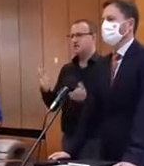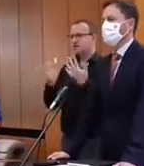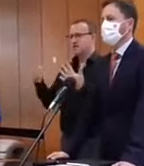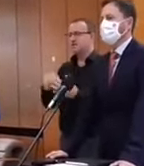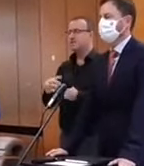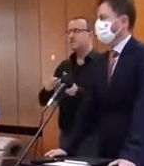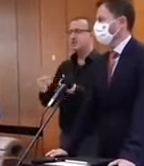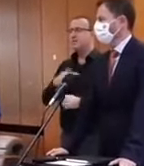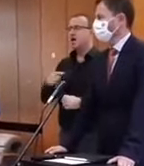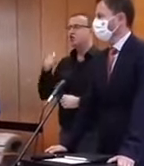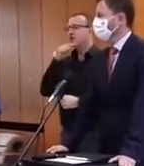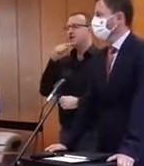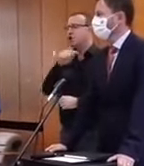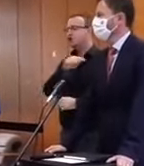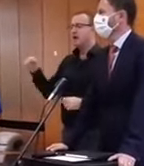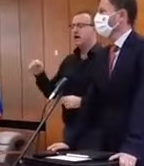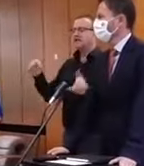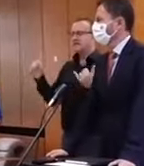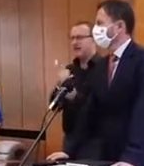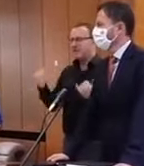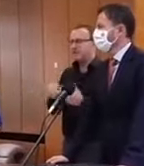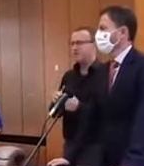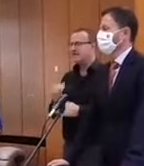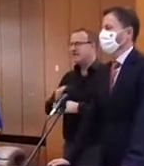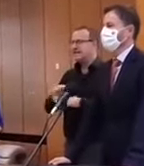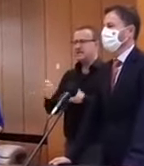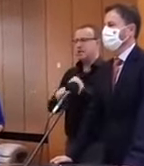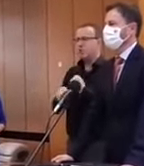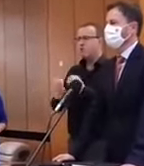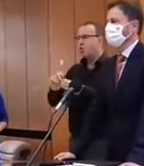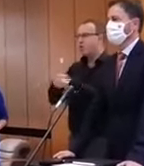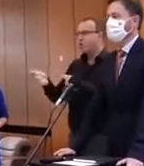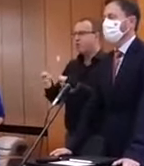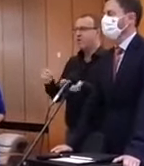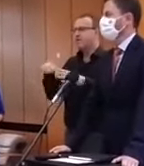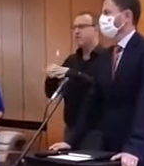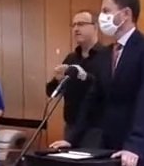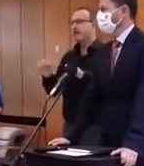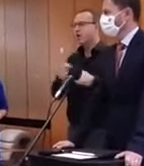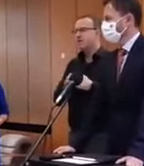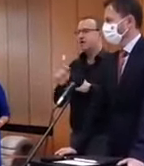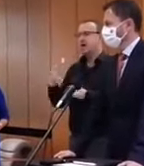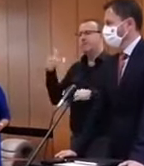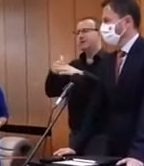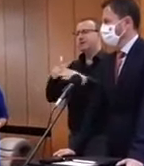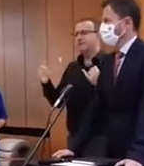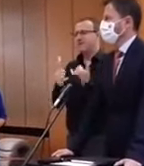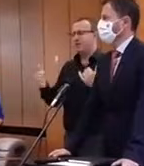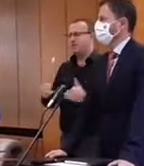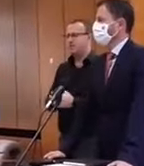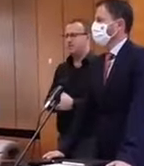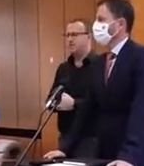Pozrite, pre mňa je červená čiara spravodlivosť. Nikdy neurobím odpor v rámci koalície na odpor